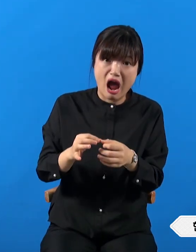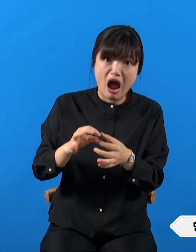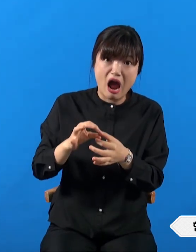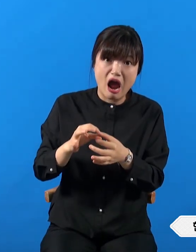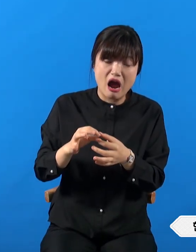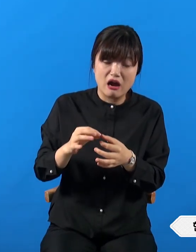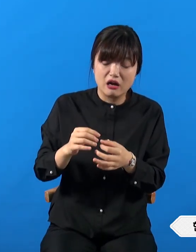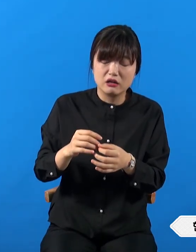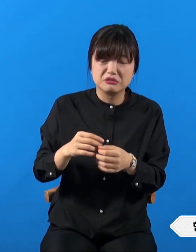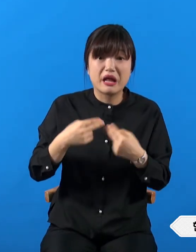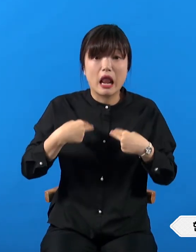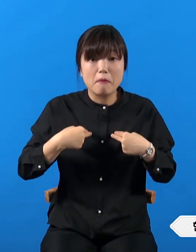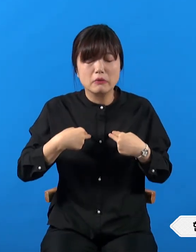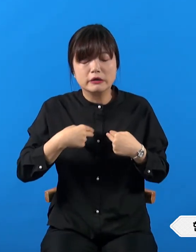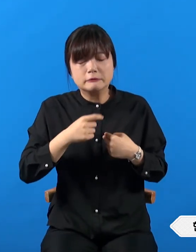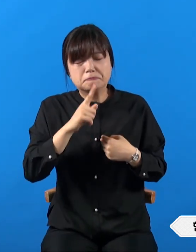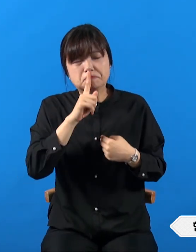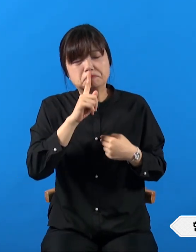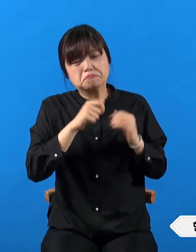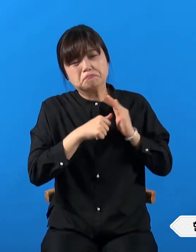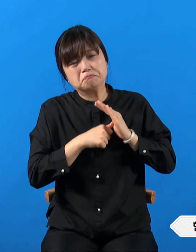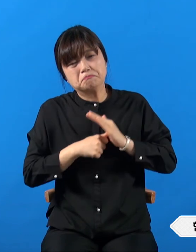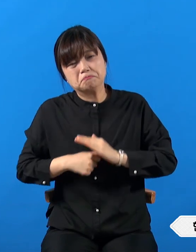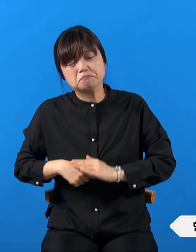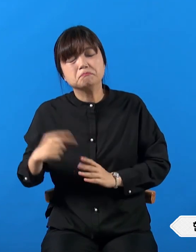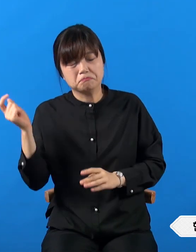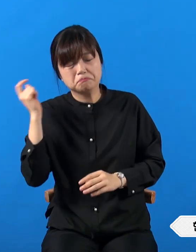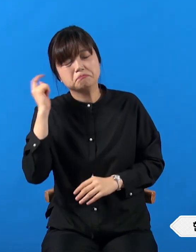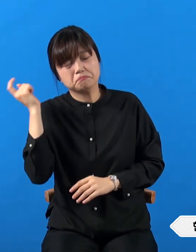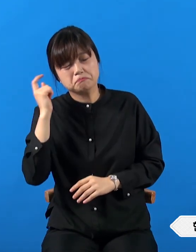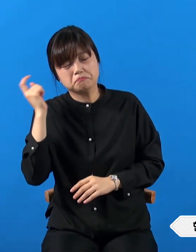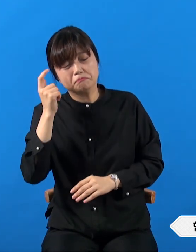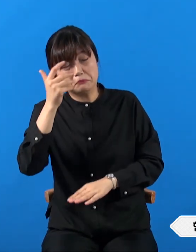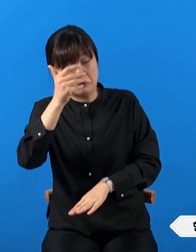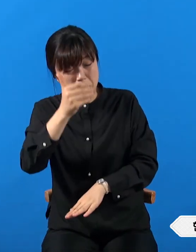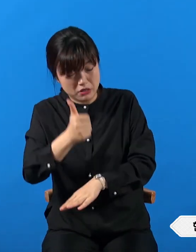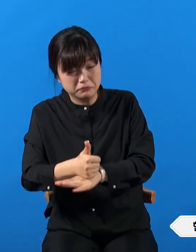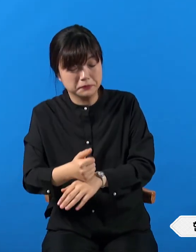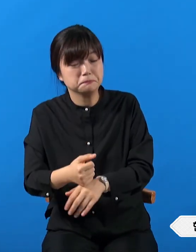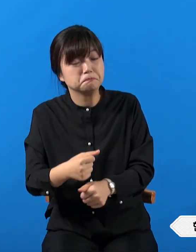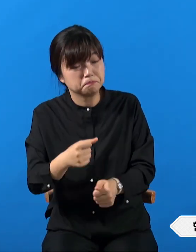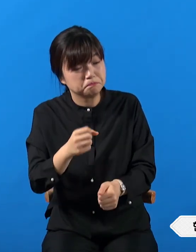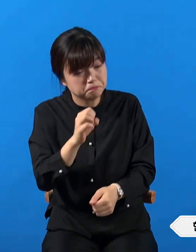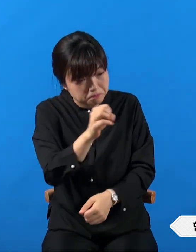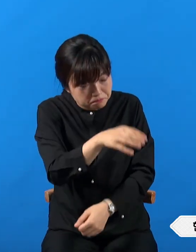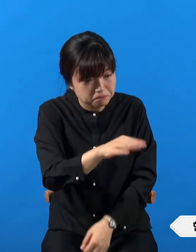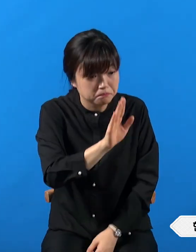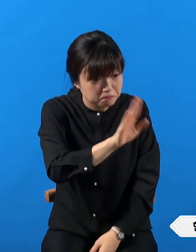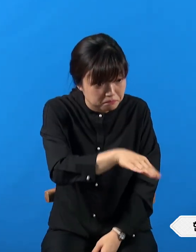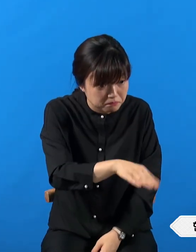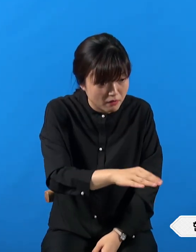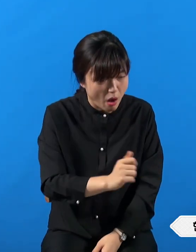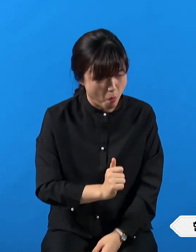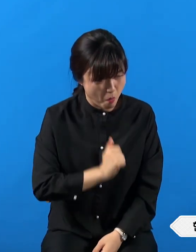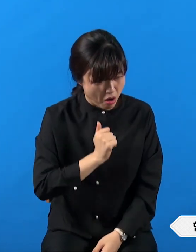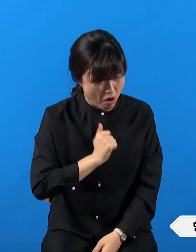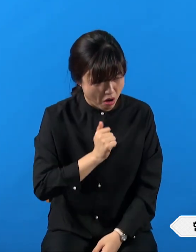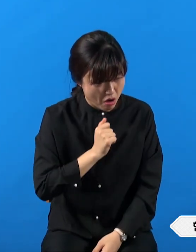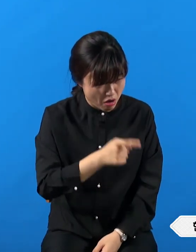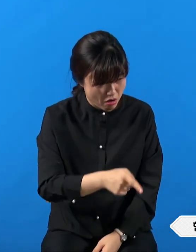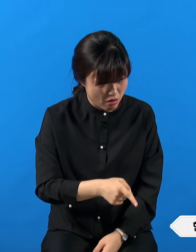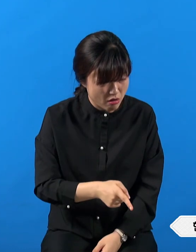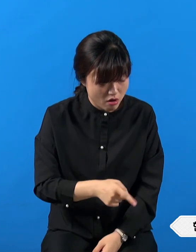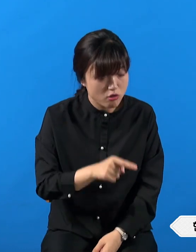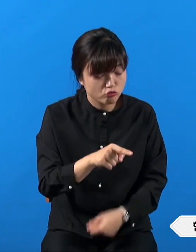랍비가 다 들어주었습니다. 그리고 마지막에 한마디를 했습니다. 그렇게 화가